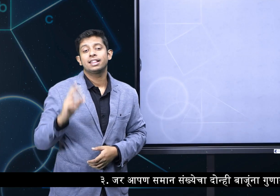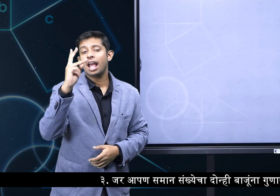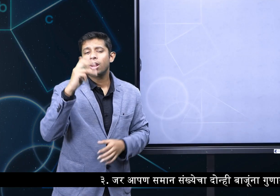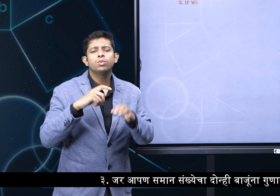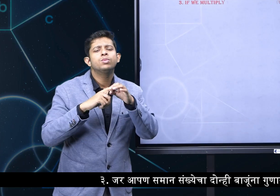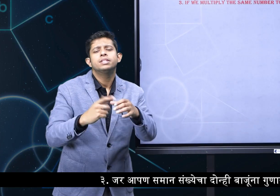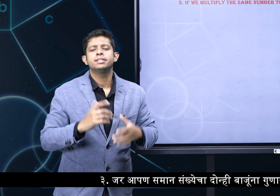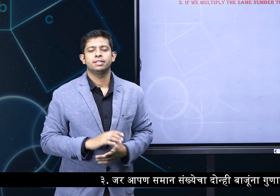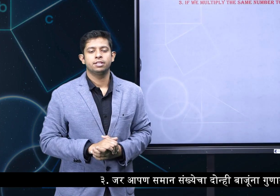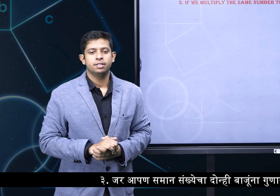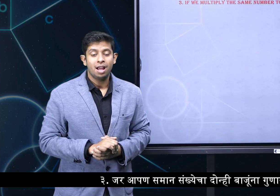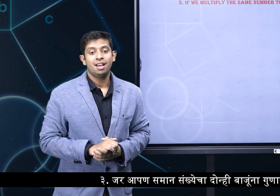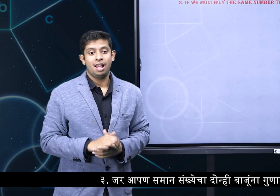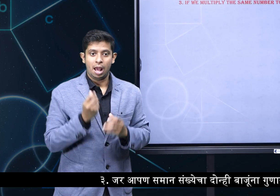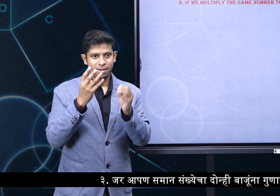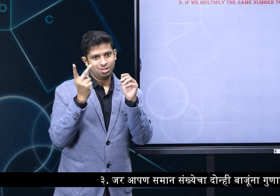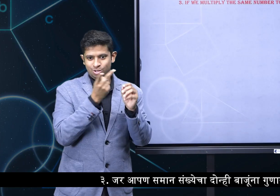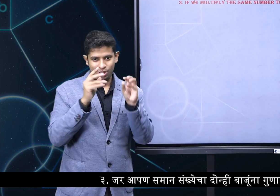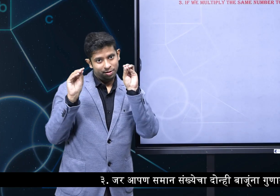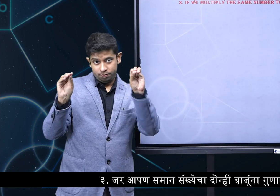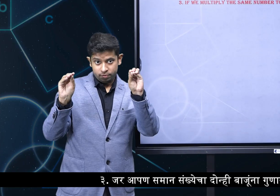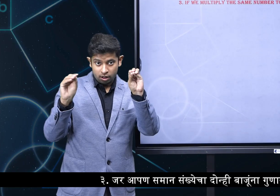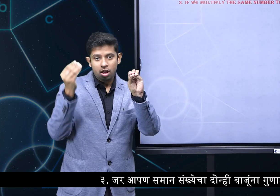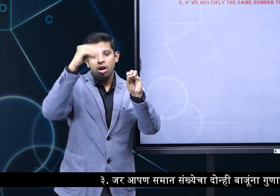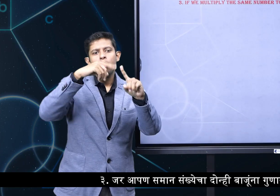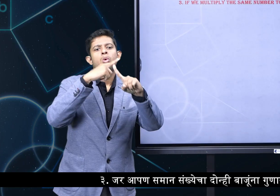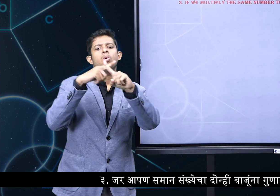तिसरं, जर आपण समान संख्येचा दोन्ही बाजूंना गुणाकार केला तर